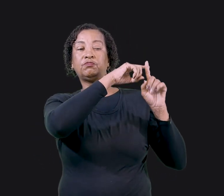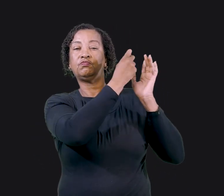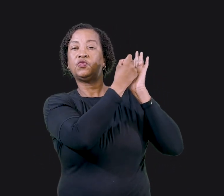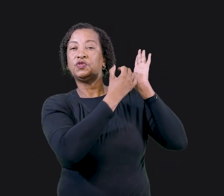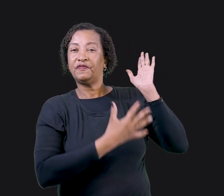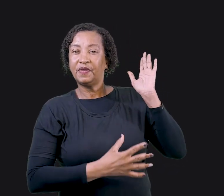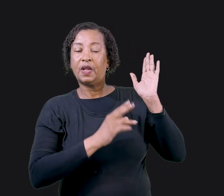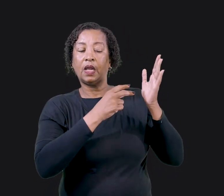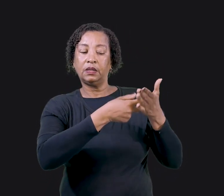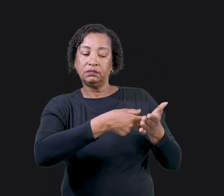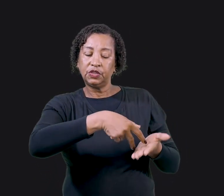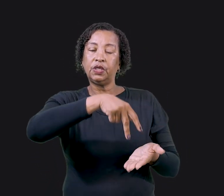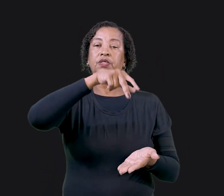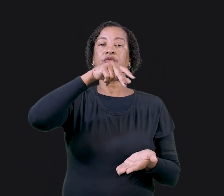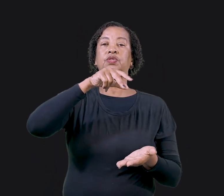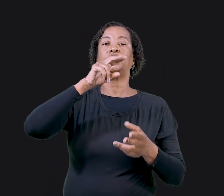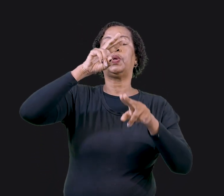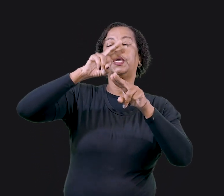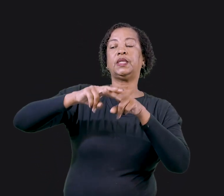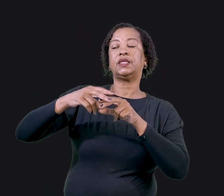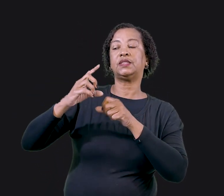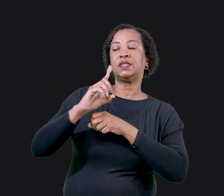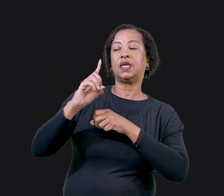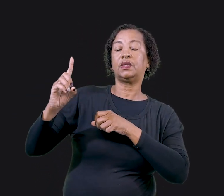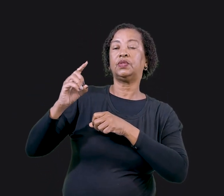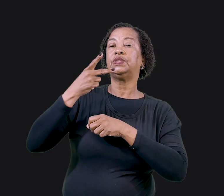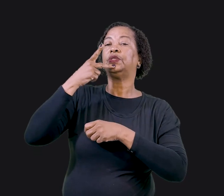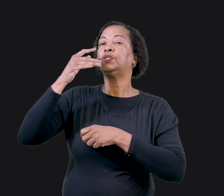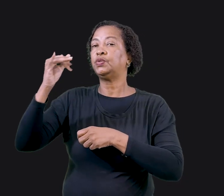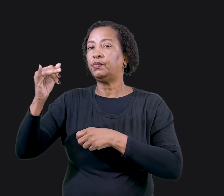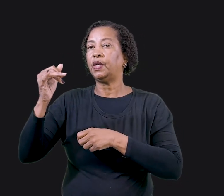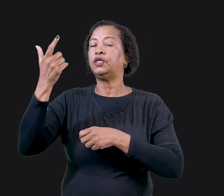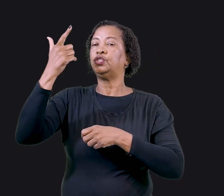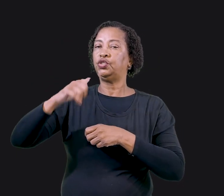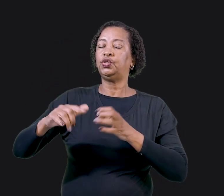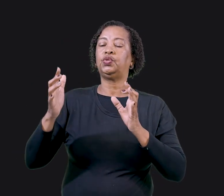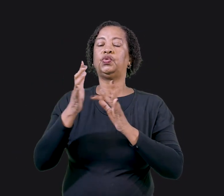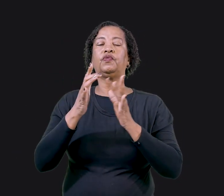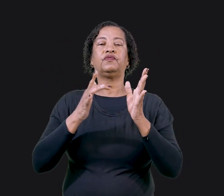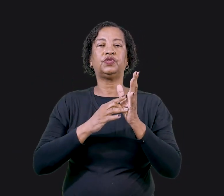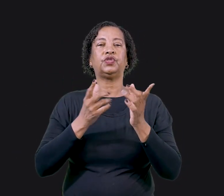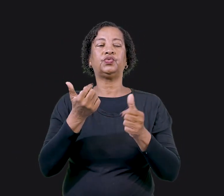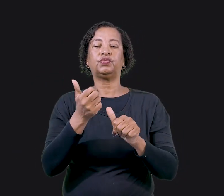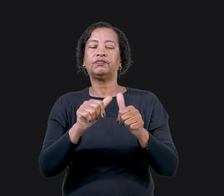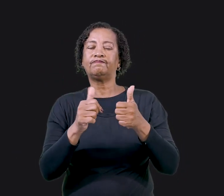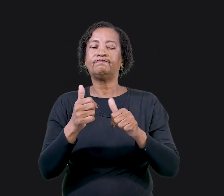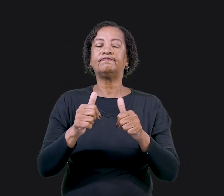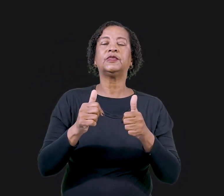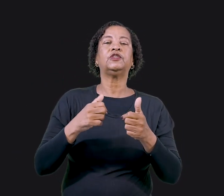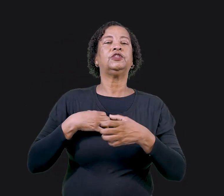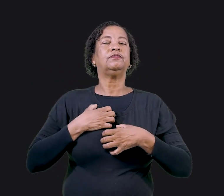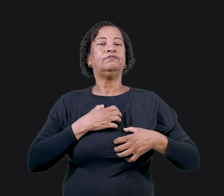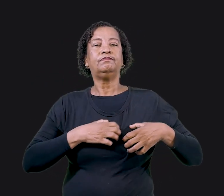que ressuscitou e está sentado à direita do Pai." Mais uma vez, Jesus estava supervisionando e agonizando